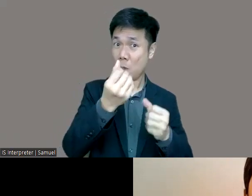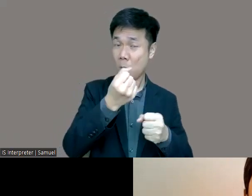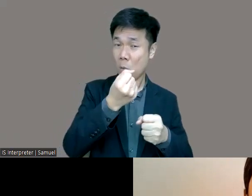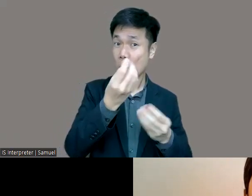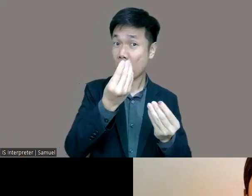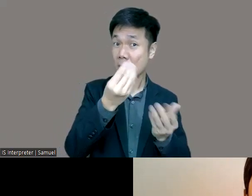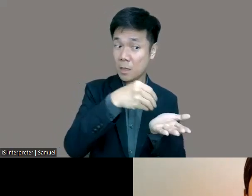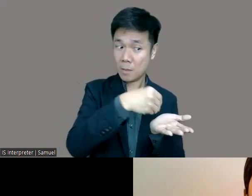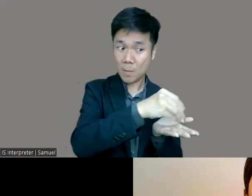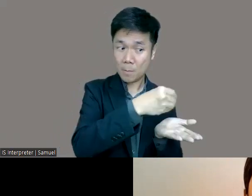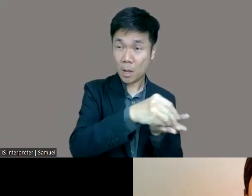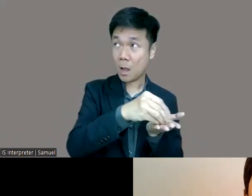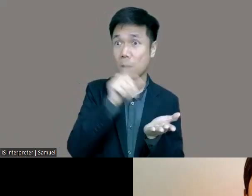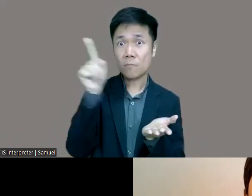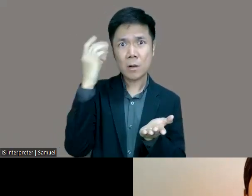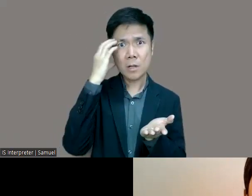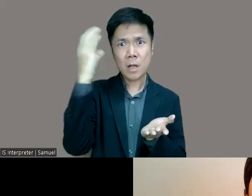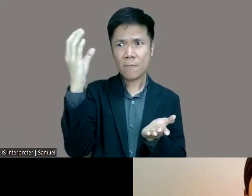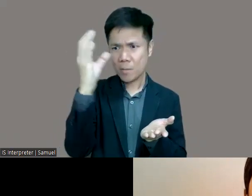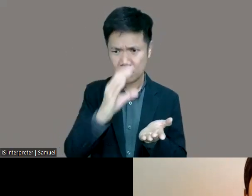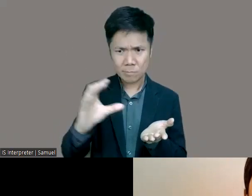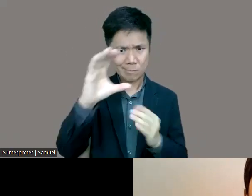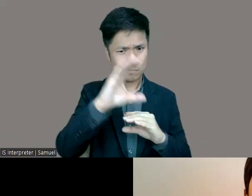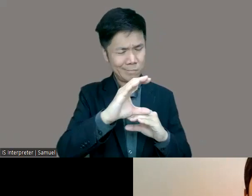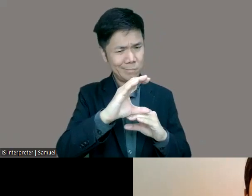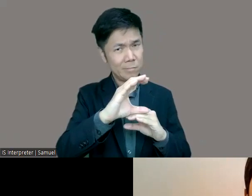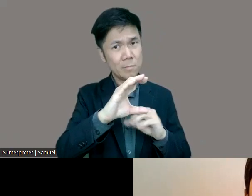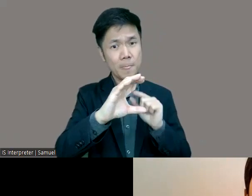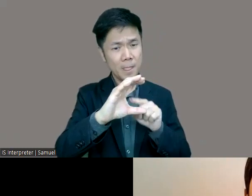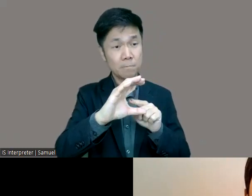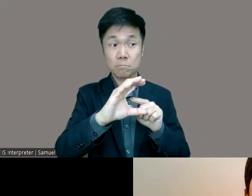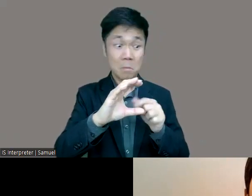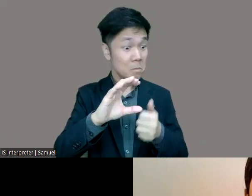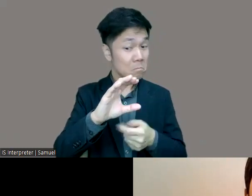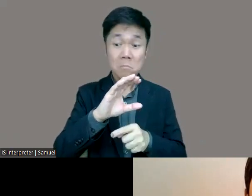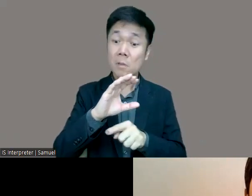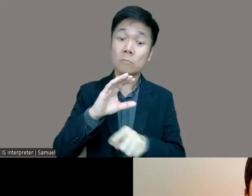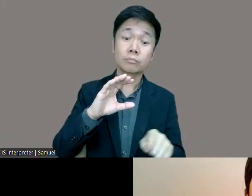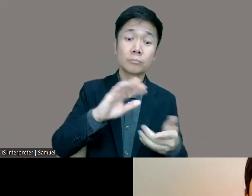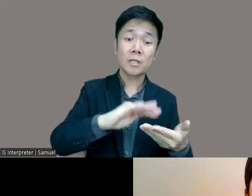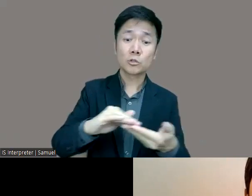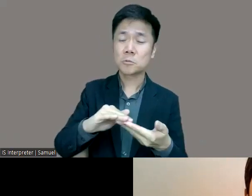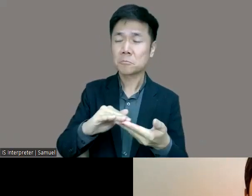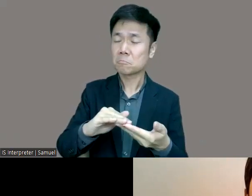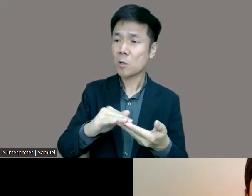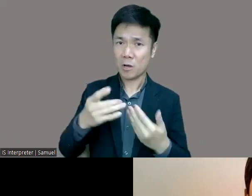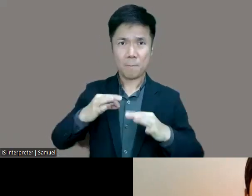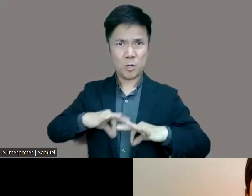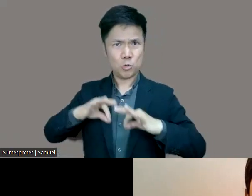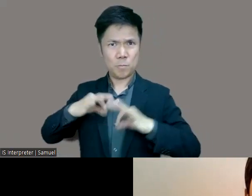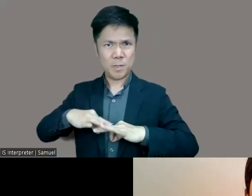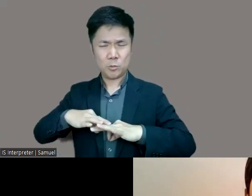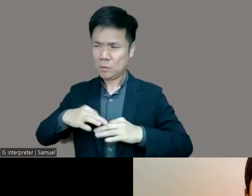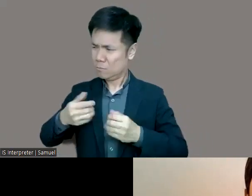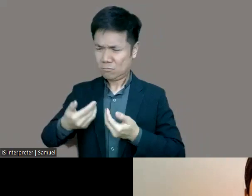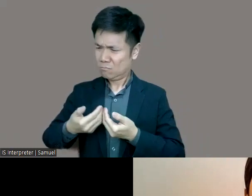à l'emploi, aides financières à l'emploi qui sont offertes par le gouvernement central pourraient ne pas